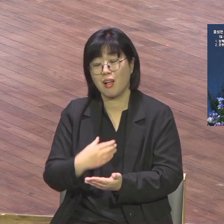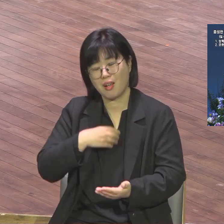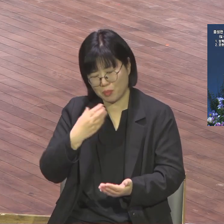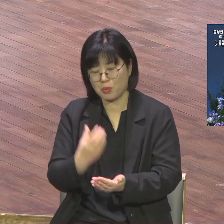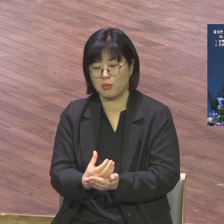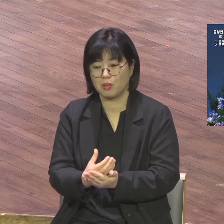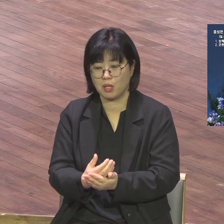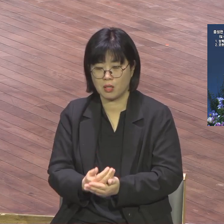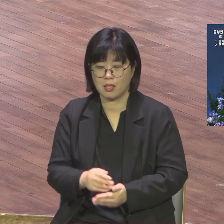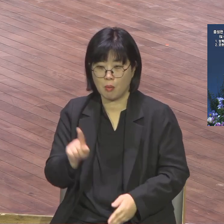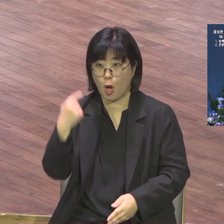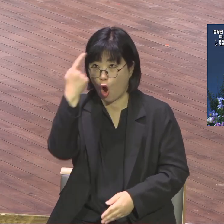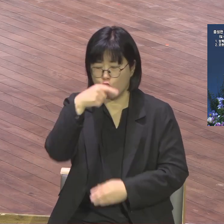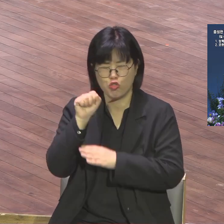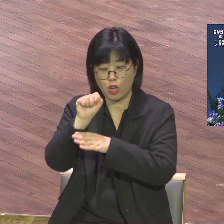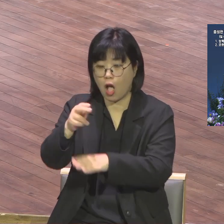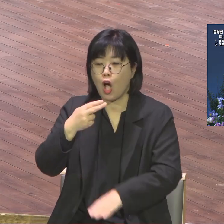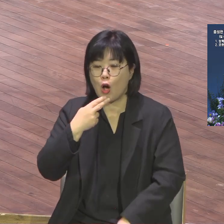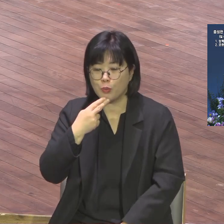많아요.